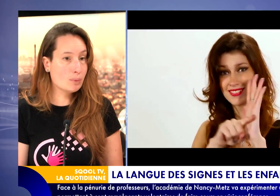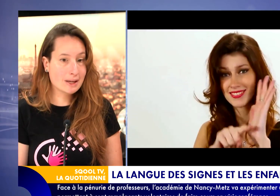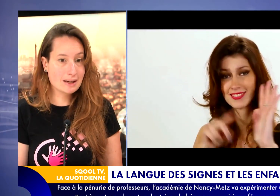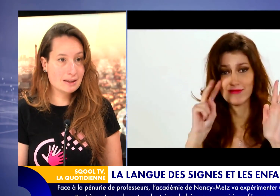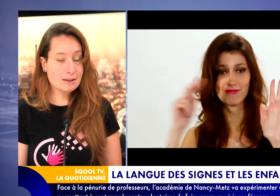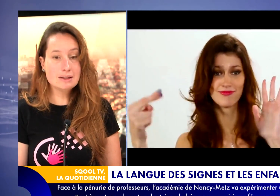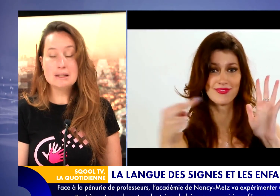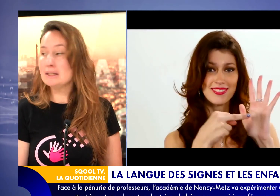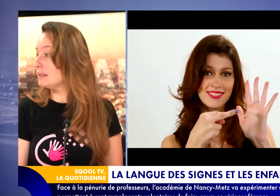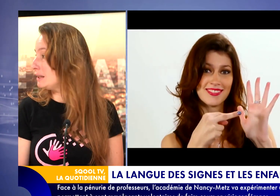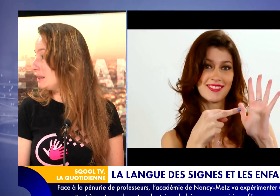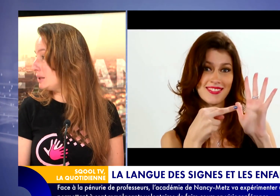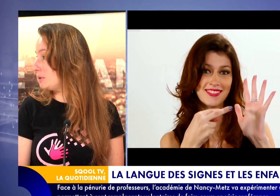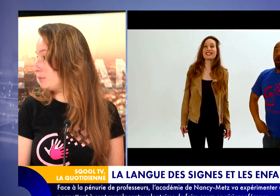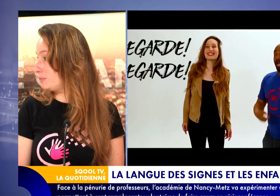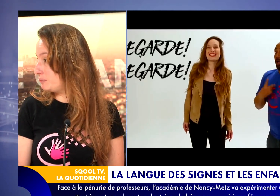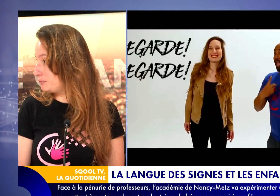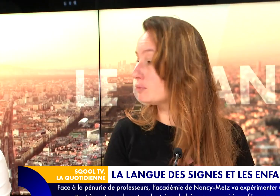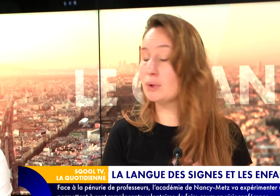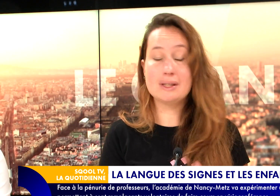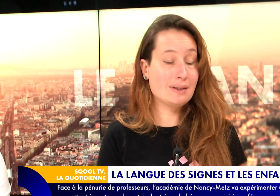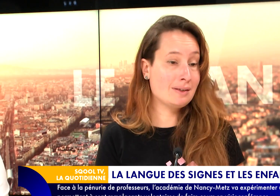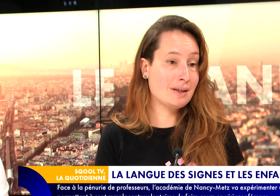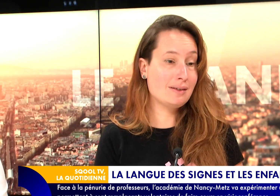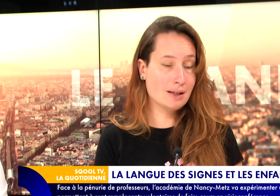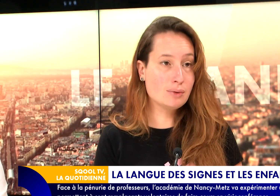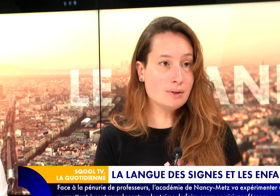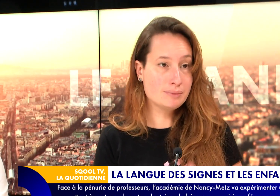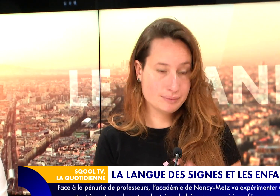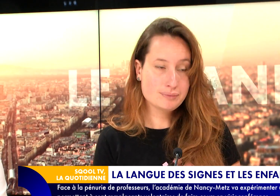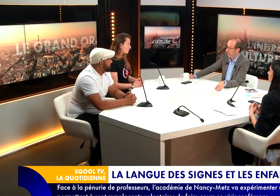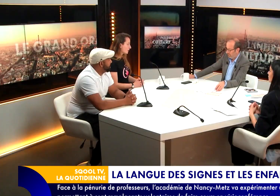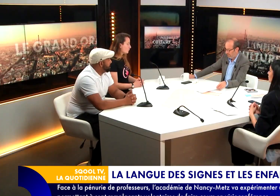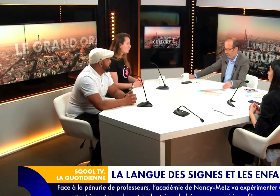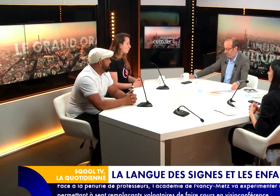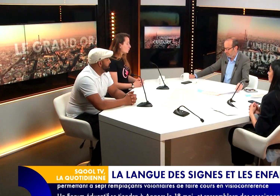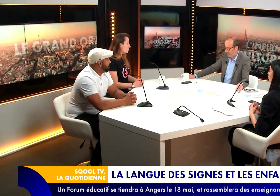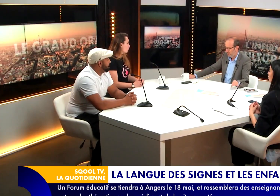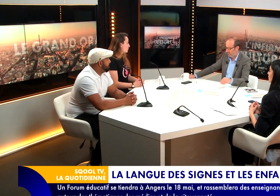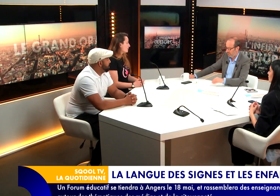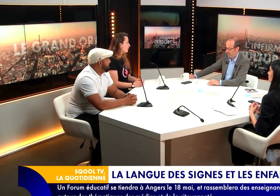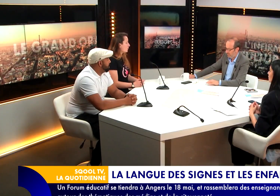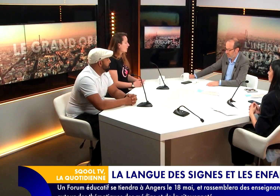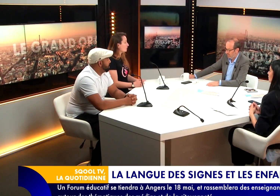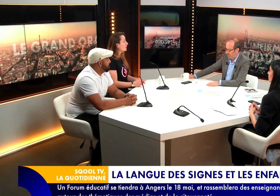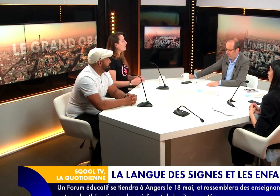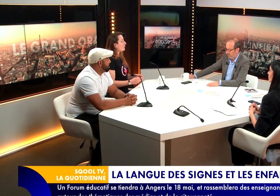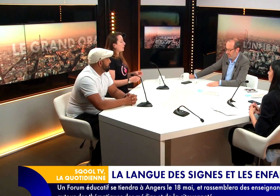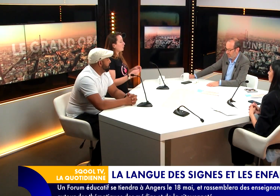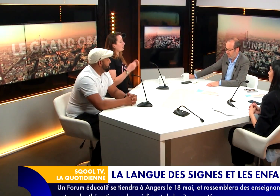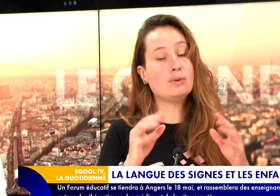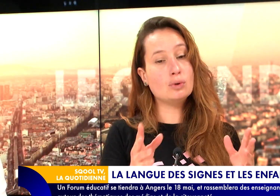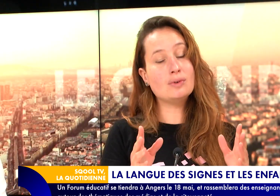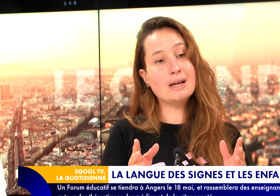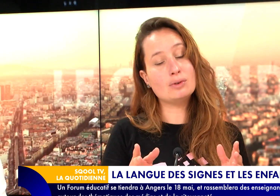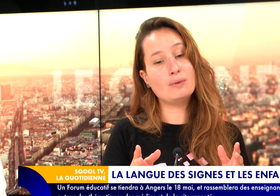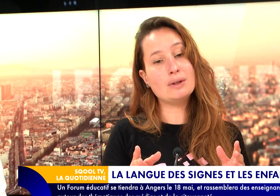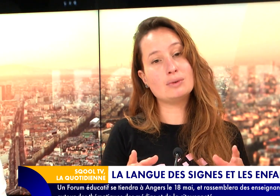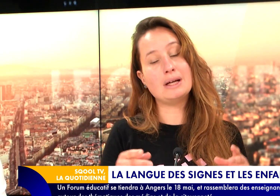trauma crânien. Pour les enfants troubles sévères du langage, les TSL. Pour les TSL, oui. Et donc, nous, on essaye en fait... On a deux axes, en fait. On a